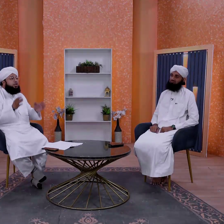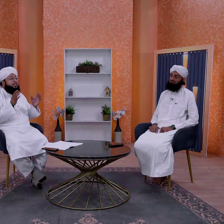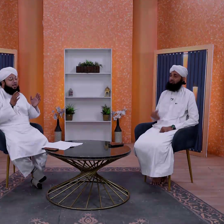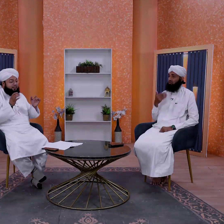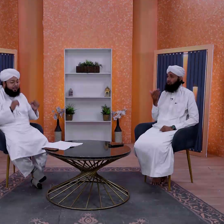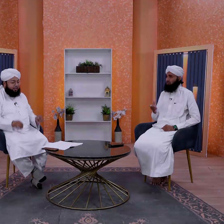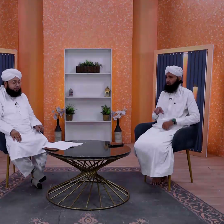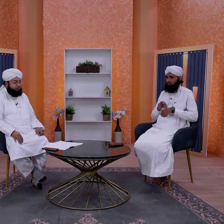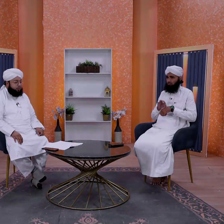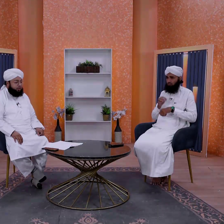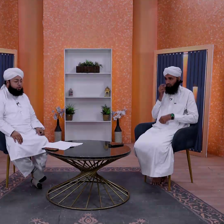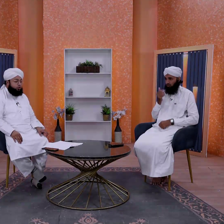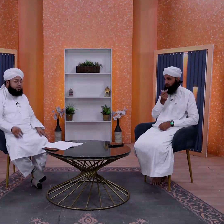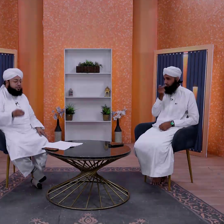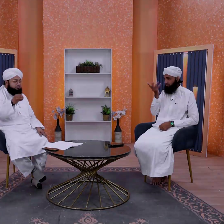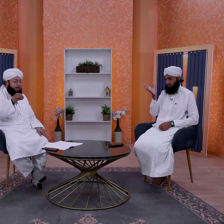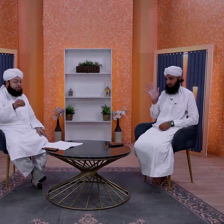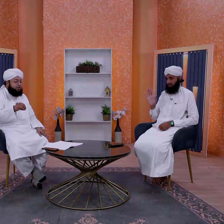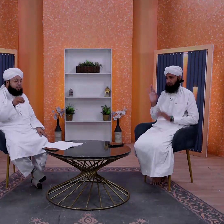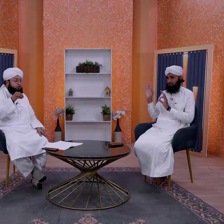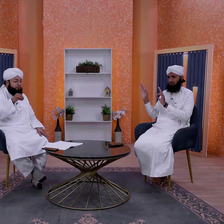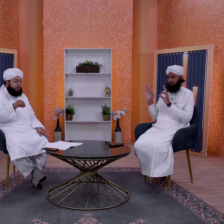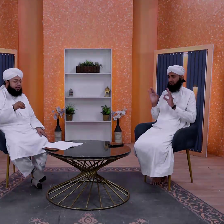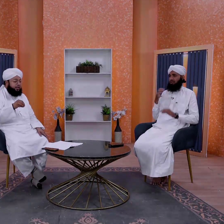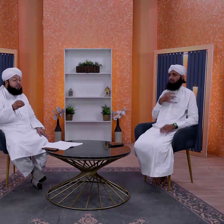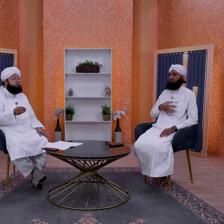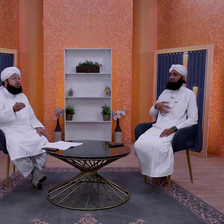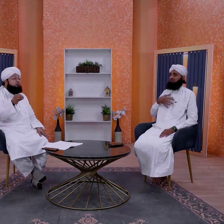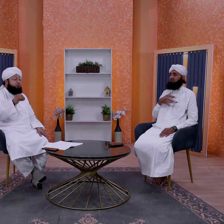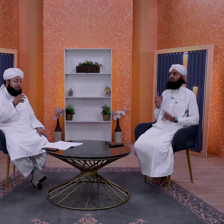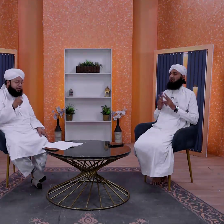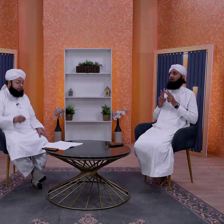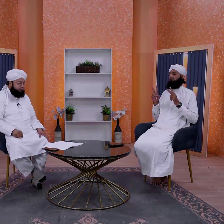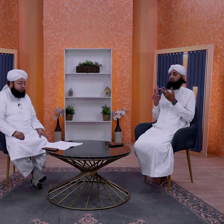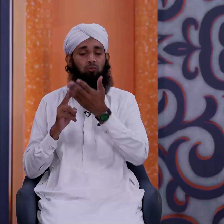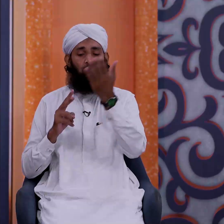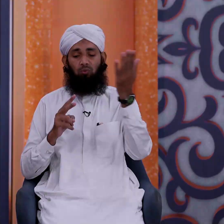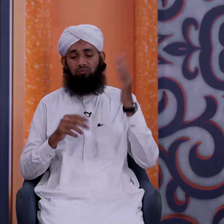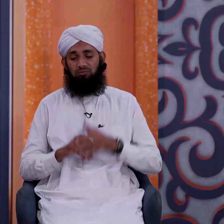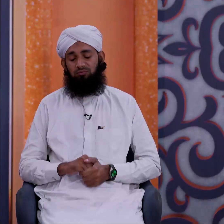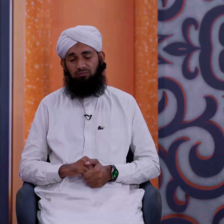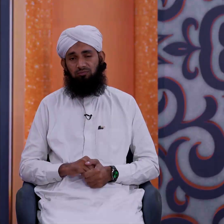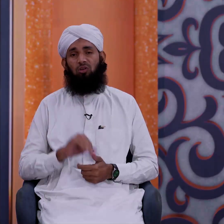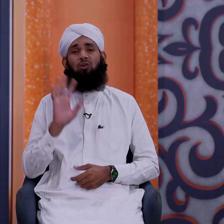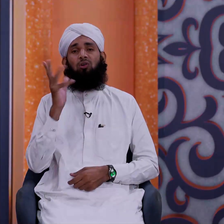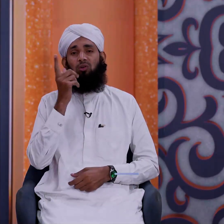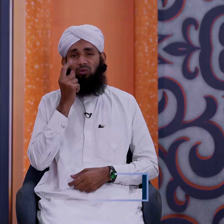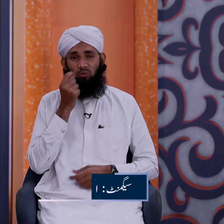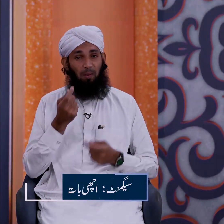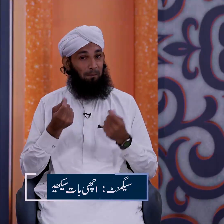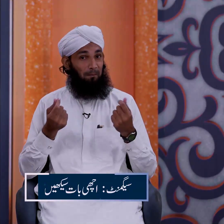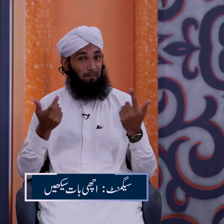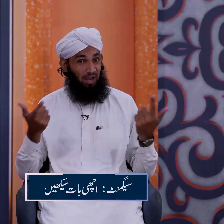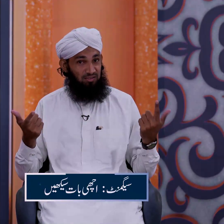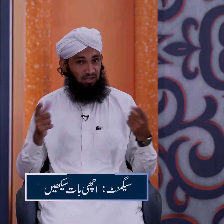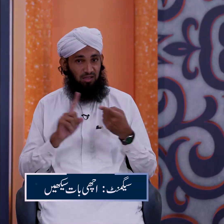کی ایک تعداد ہے کہ جو اس باطنی یہ جو بیماری ہے اس میں مبتلا ہے۔ کوئی مال و خوشحالی سے